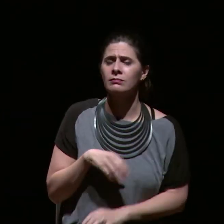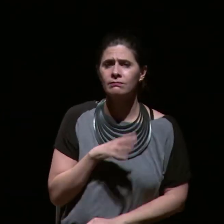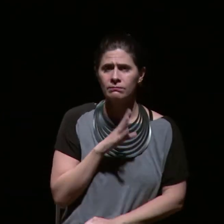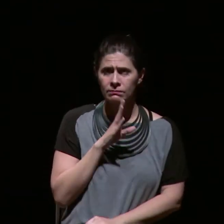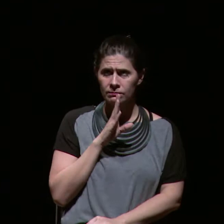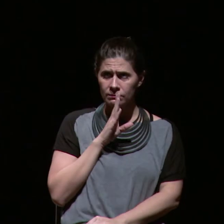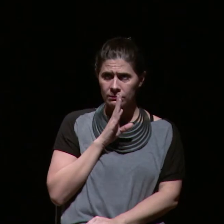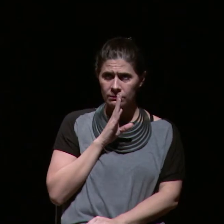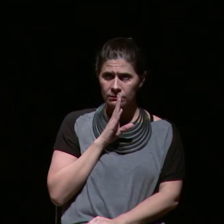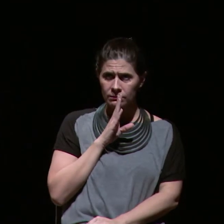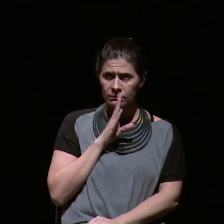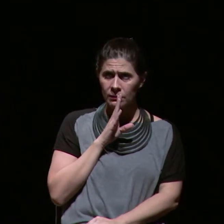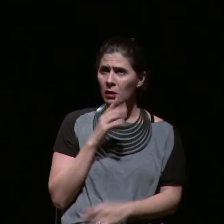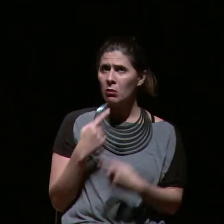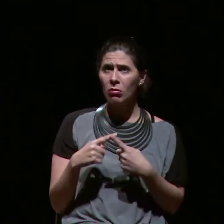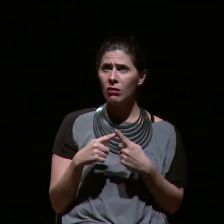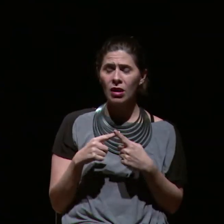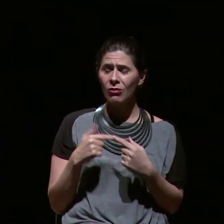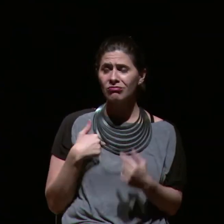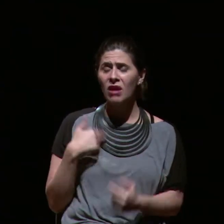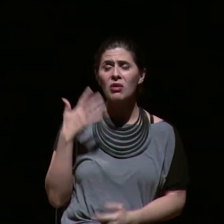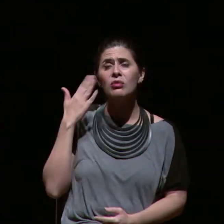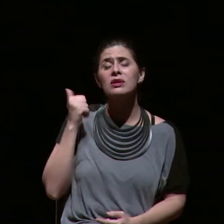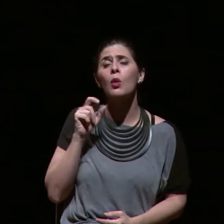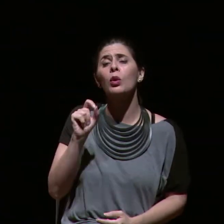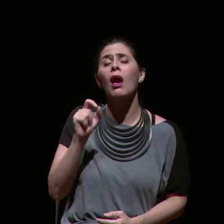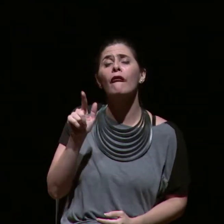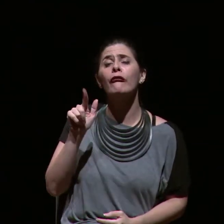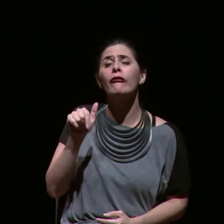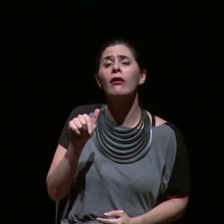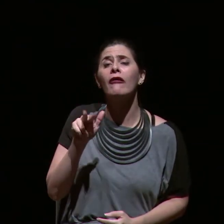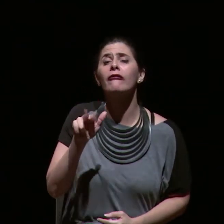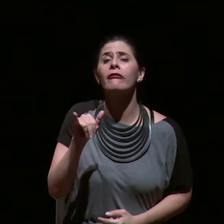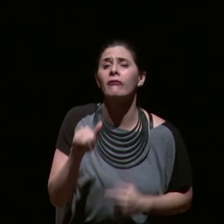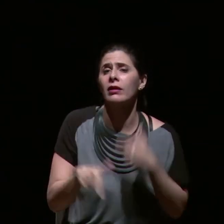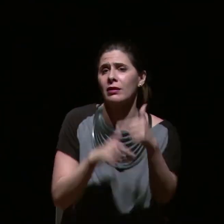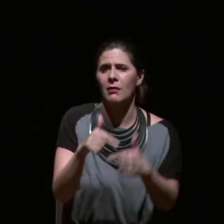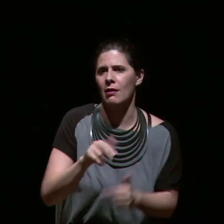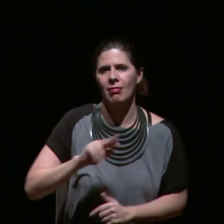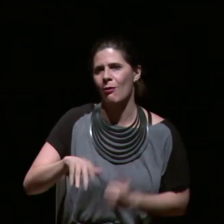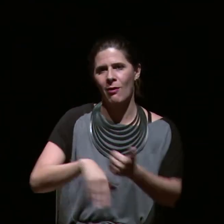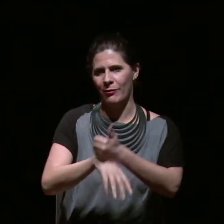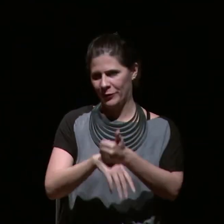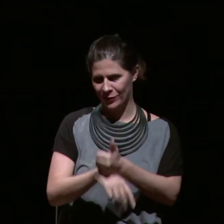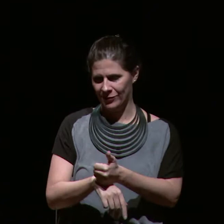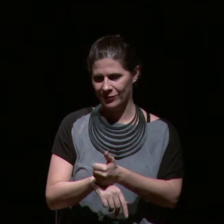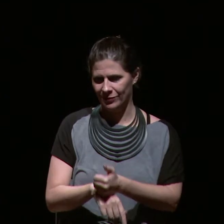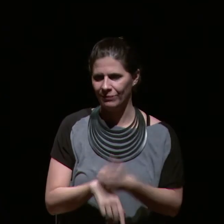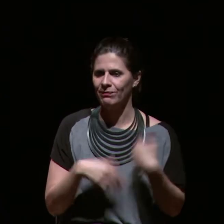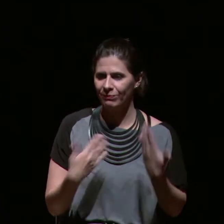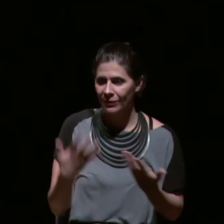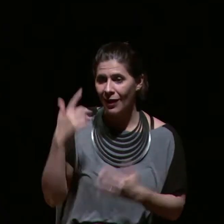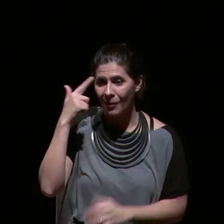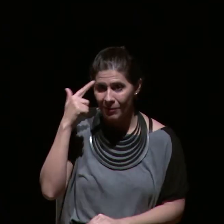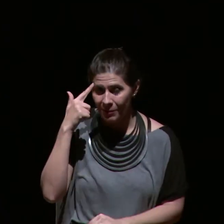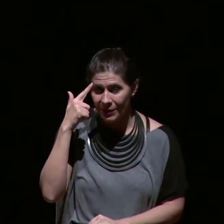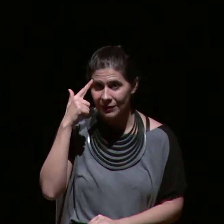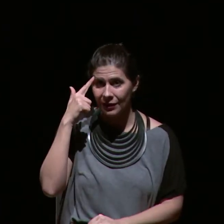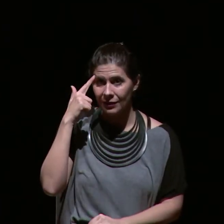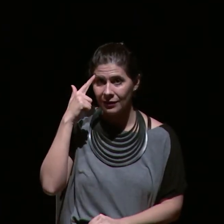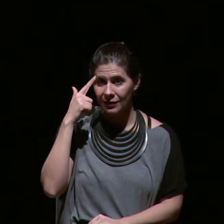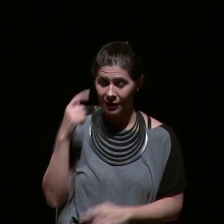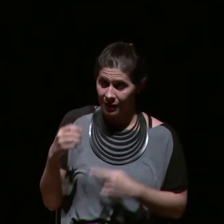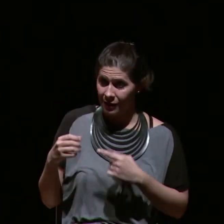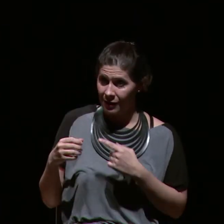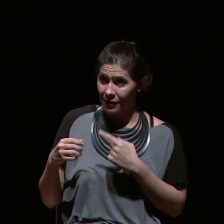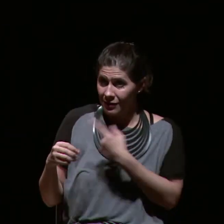E apesar de minha formação escolar ter se dado em escolas públicas em pequenas cidades mineiras, como foi fácil me ver refletido em algum